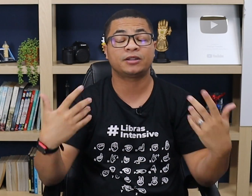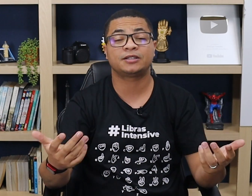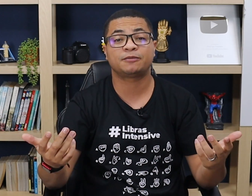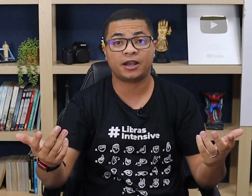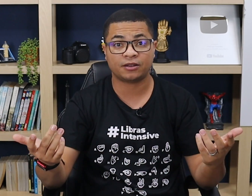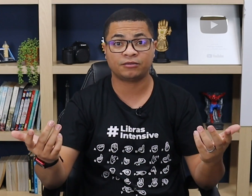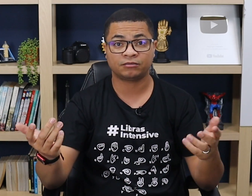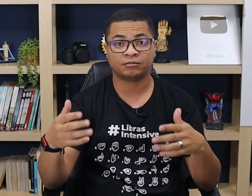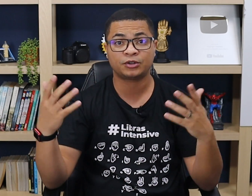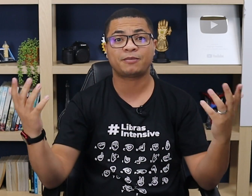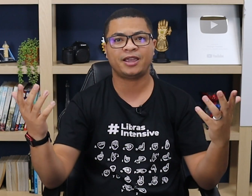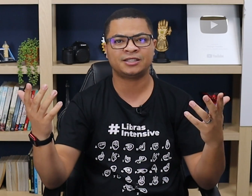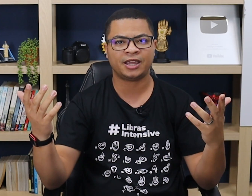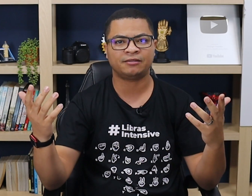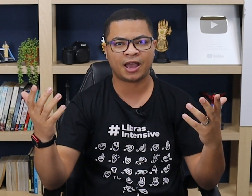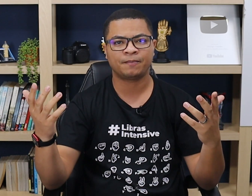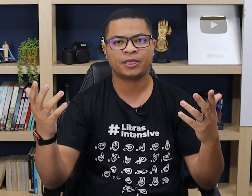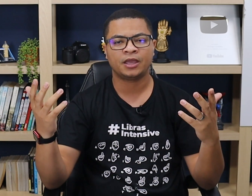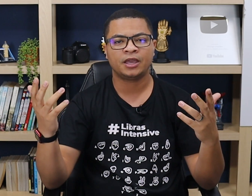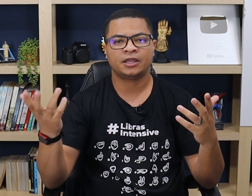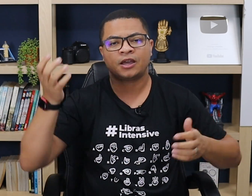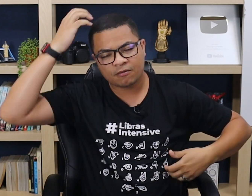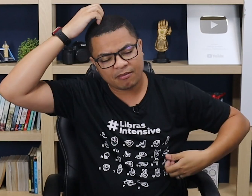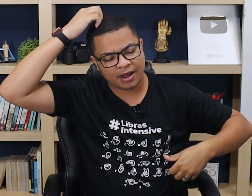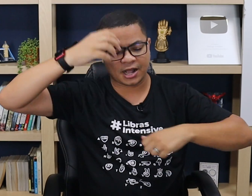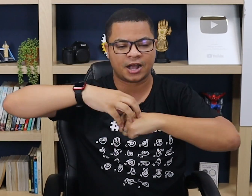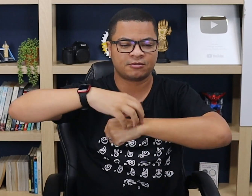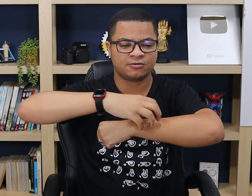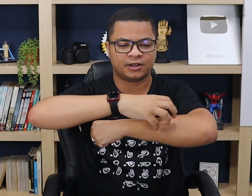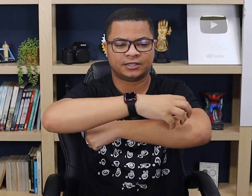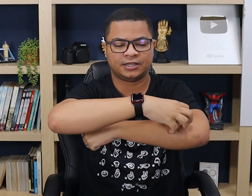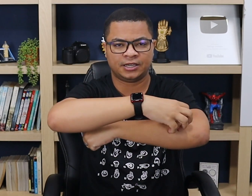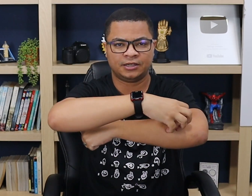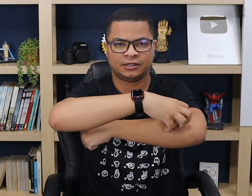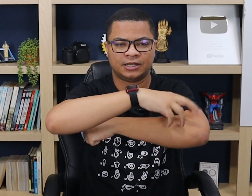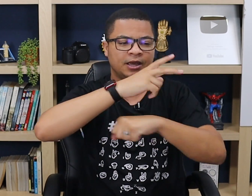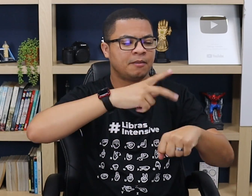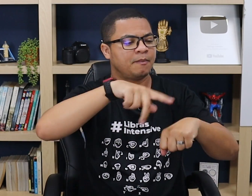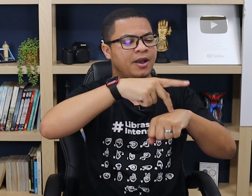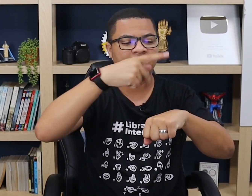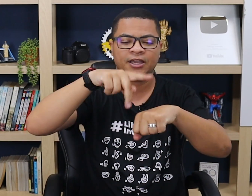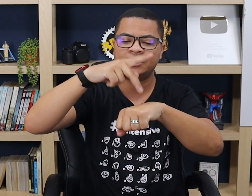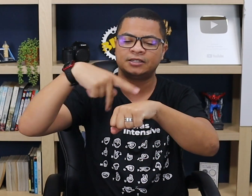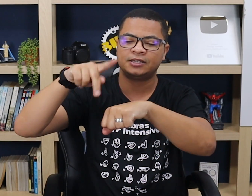varíola tá se espalhando pelos países aí tá então macaco assim países